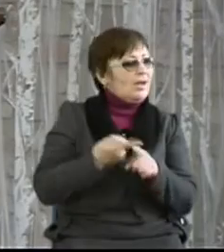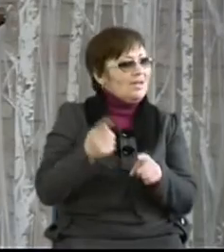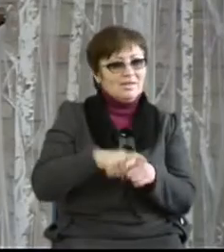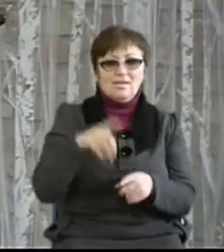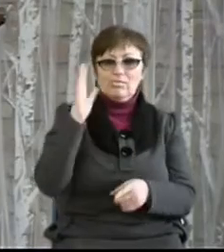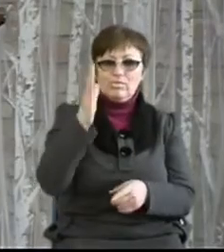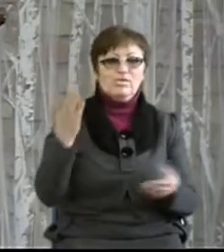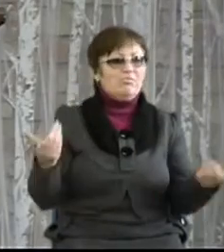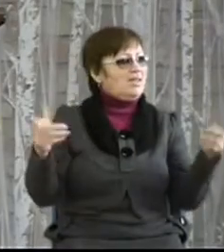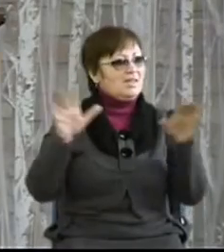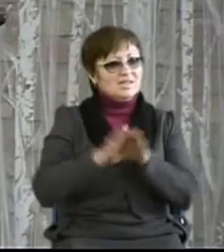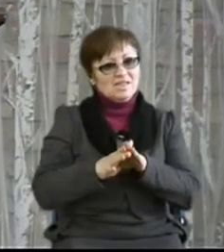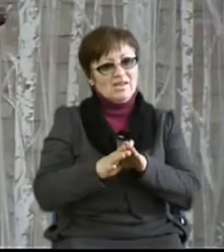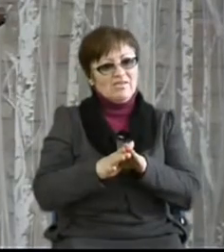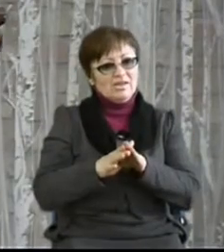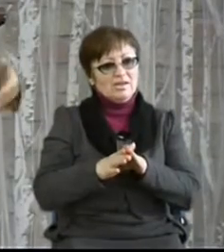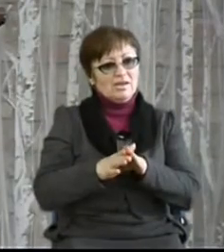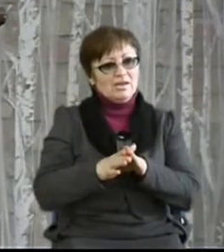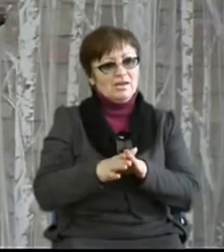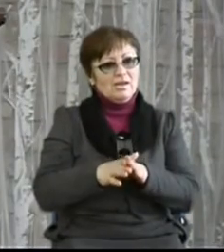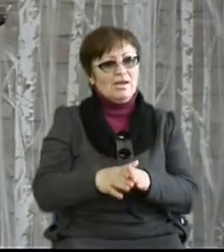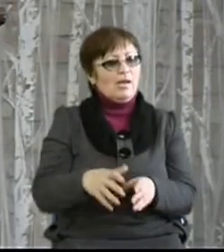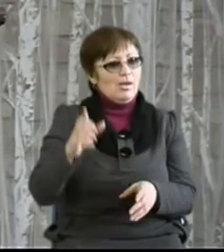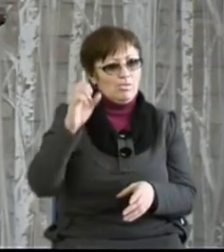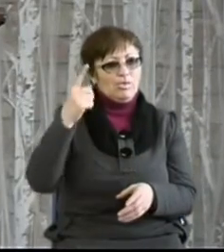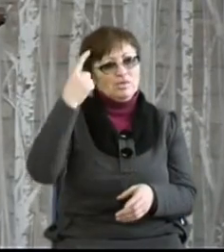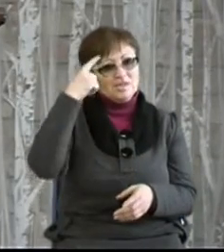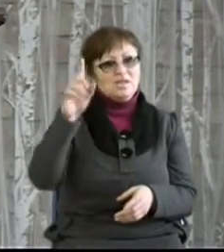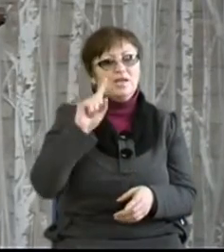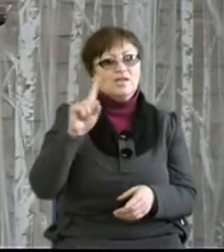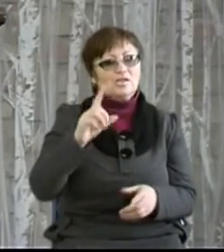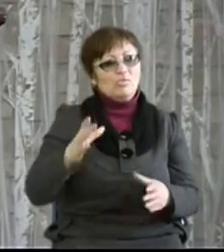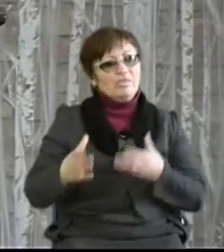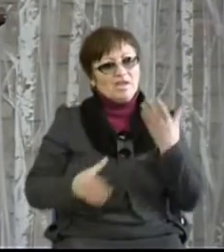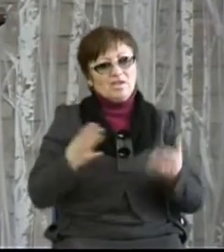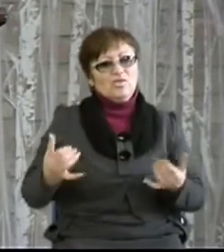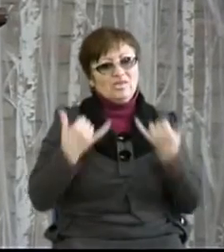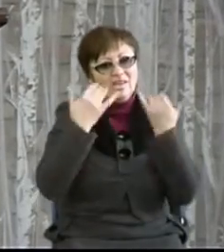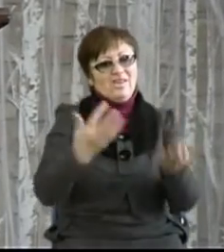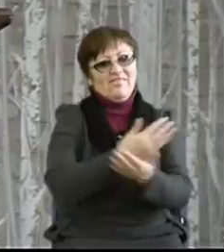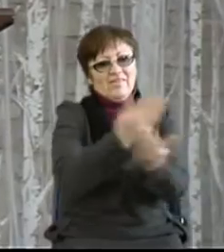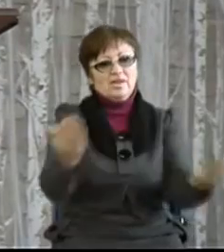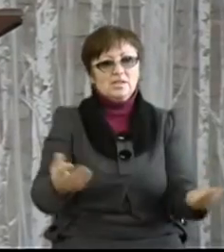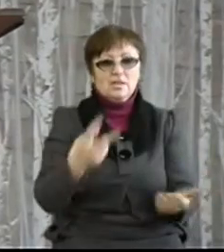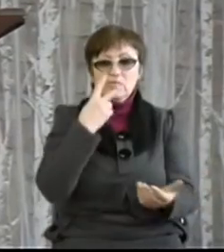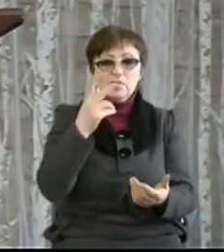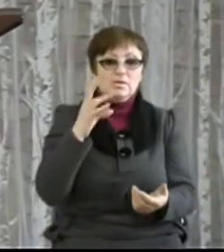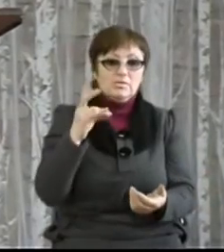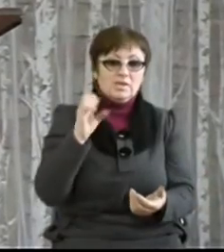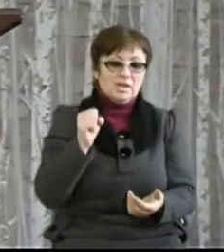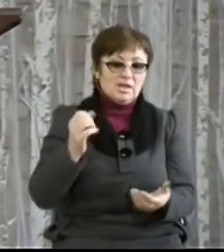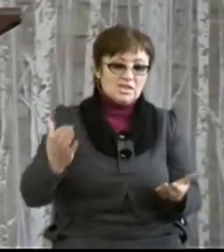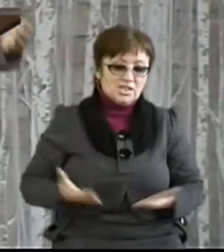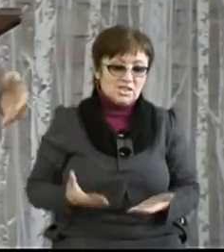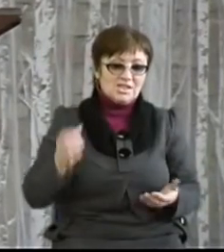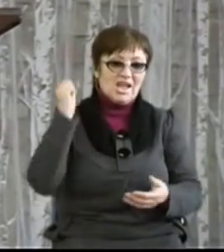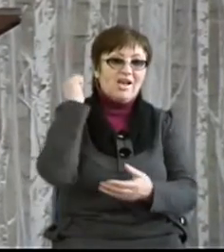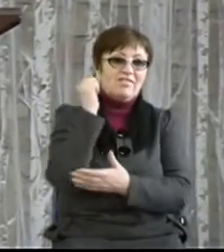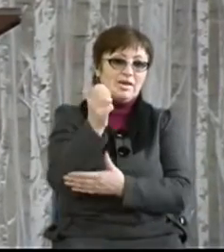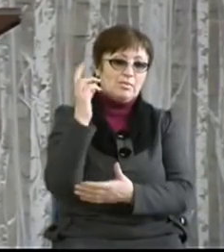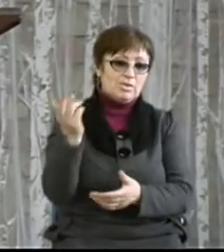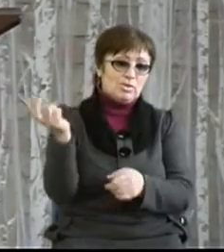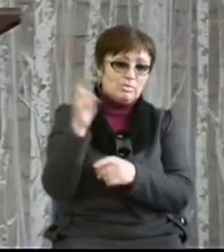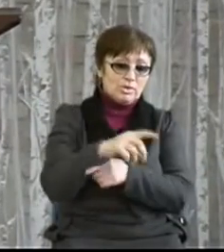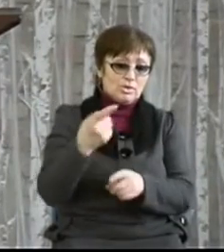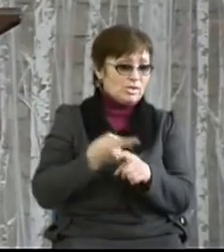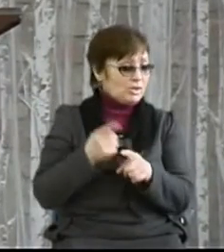знает, что приготовит для вас и каким образом двигать вас. И поэтому, когда мы смотрим на жизнь того же Авраама, который пришел